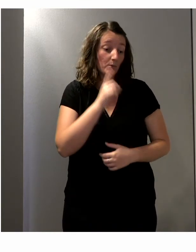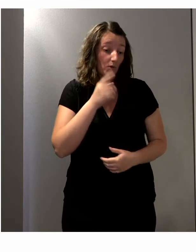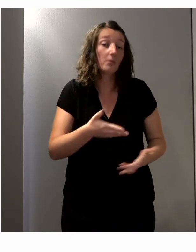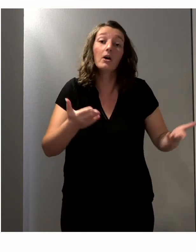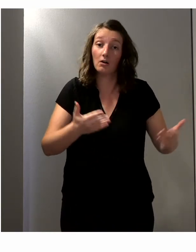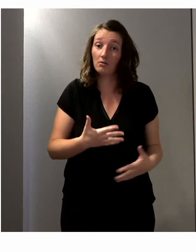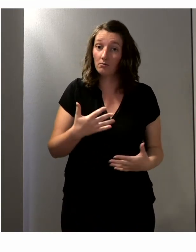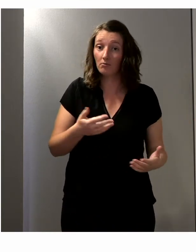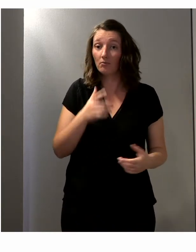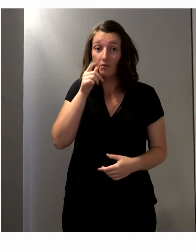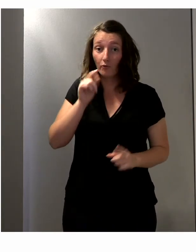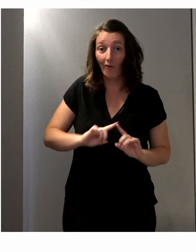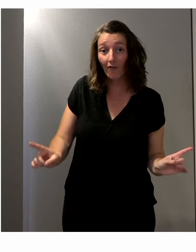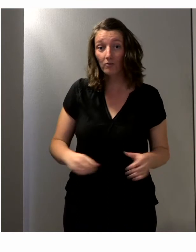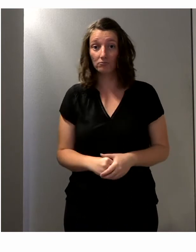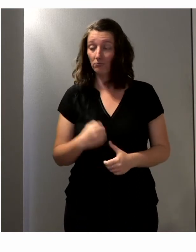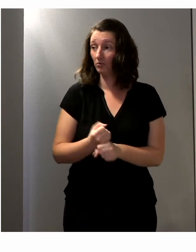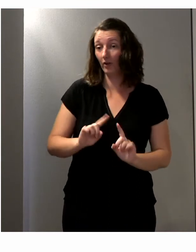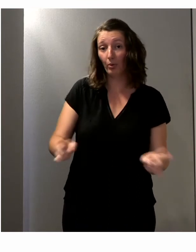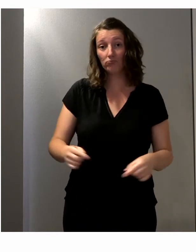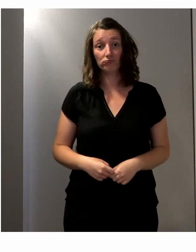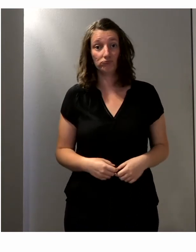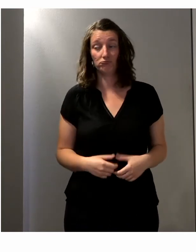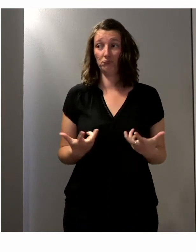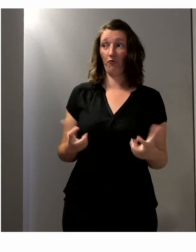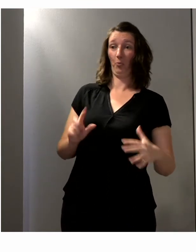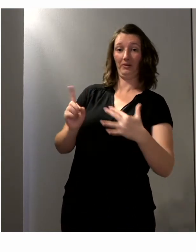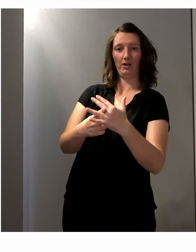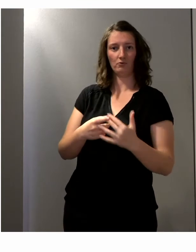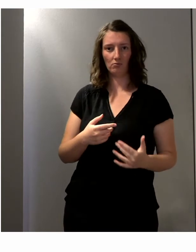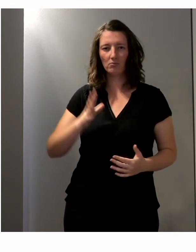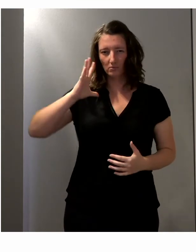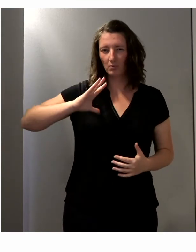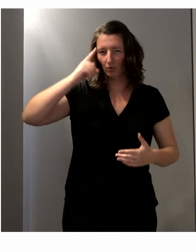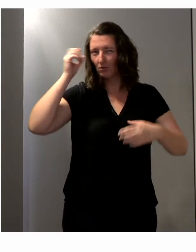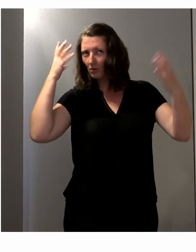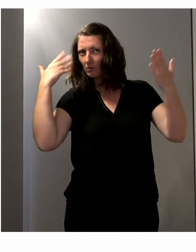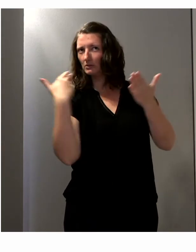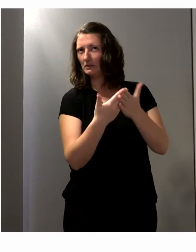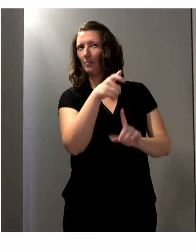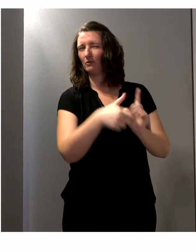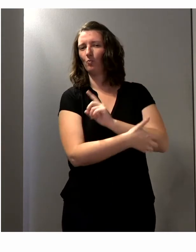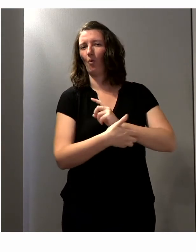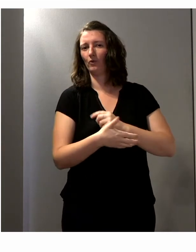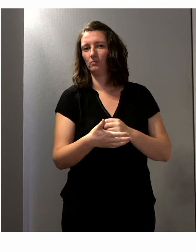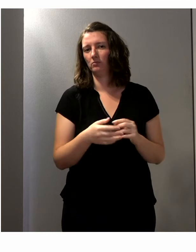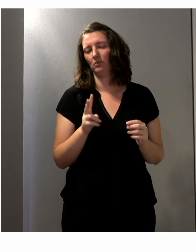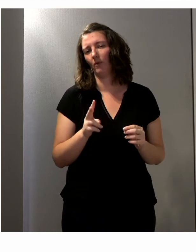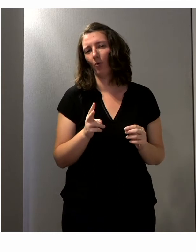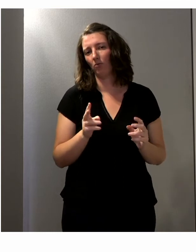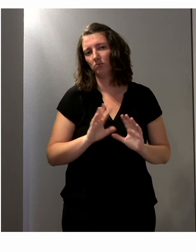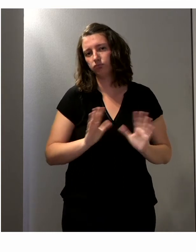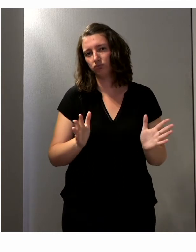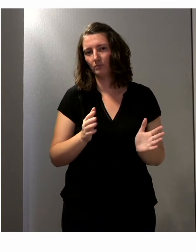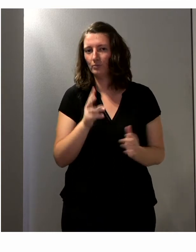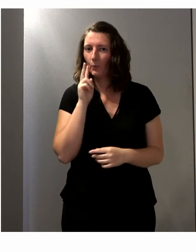efforts nécessaires, parce qu'elles ne s'intégraient pas à la société, etc., etc. C'était une vision très caritative de la pauvreté, et